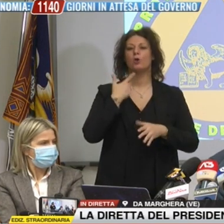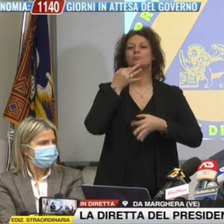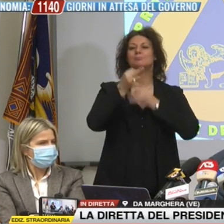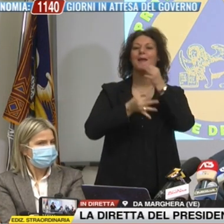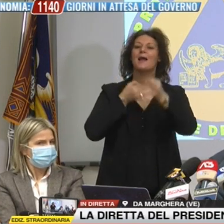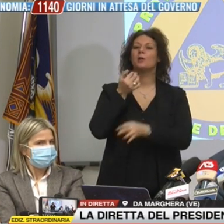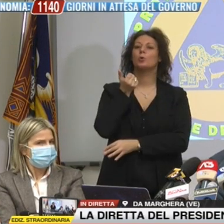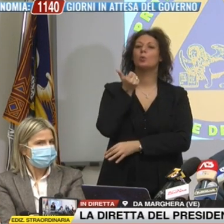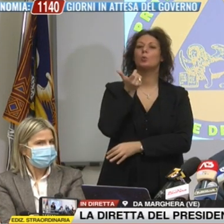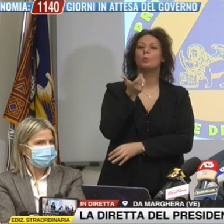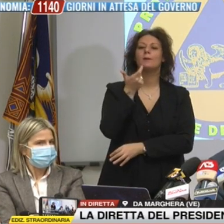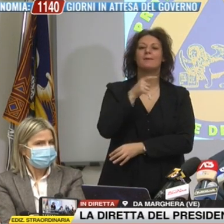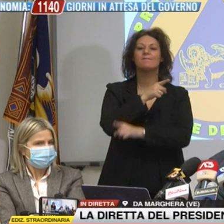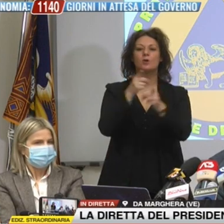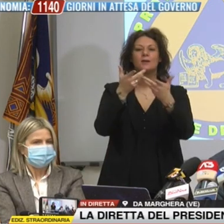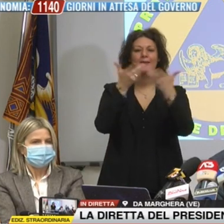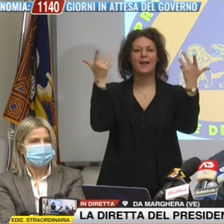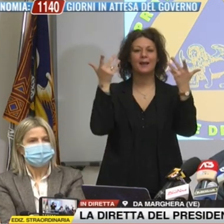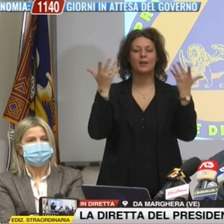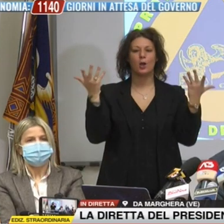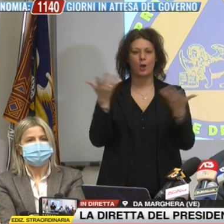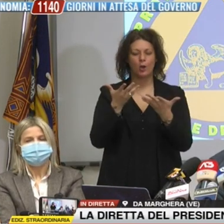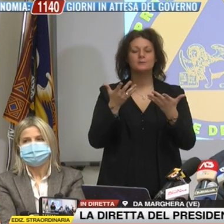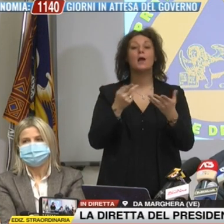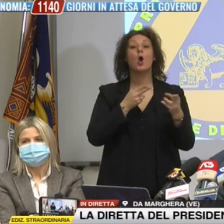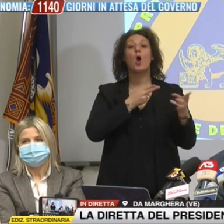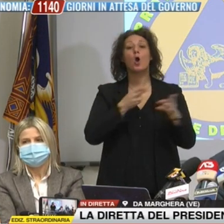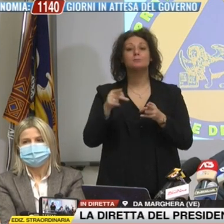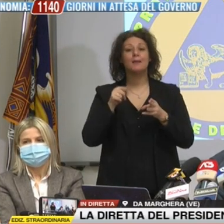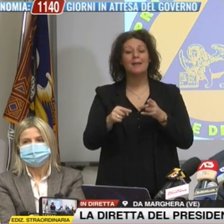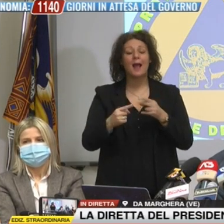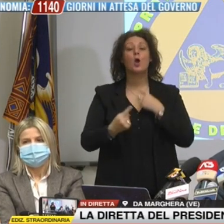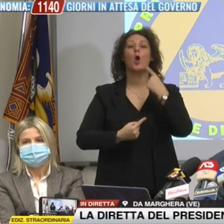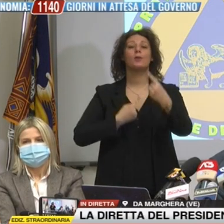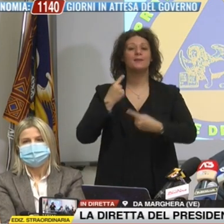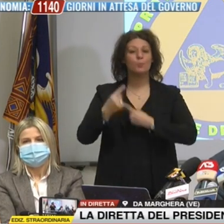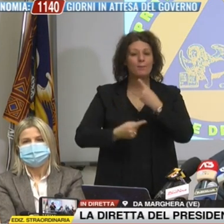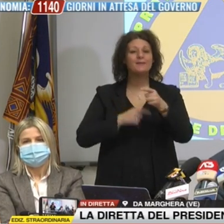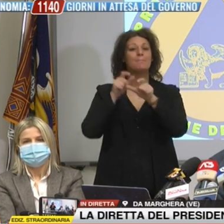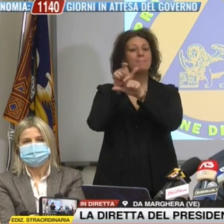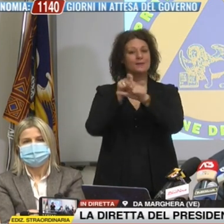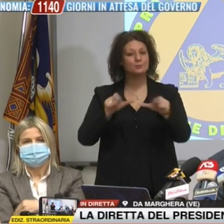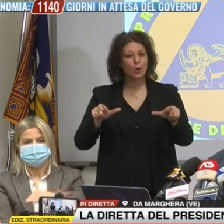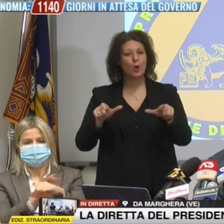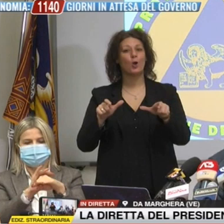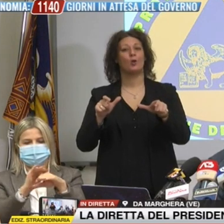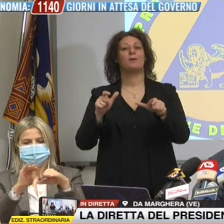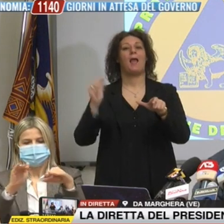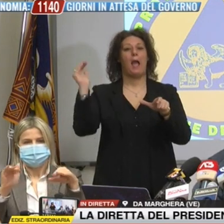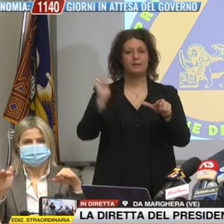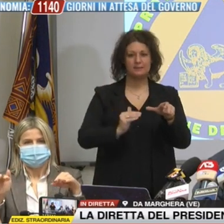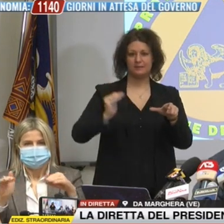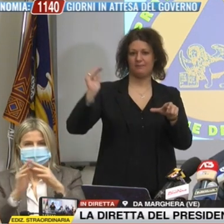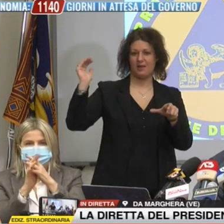che continua a entrare gente in ospedale, che non c'è una riduzione